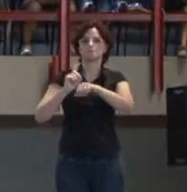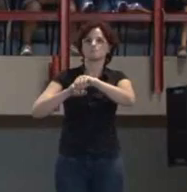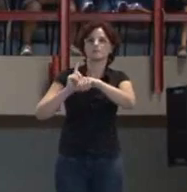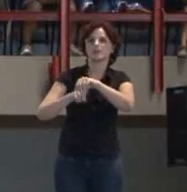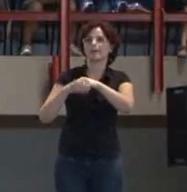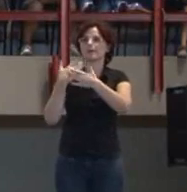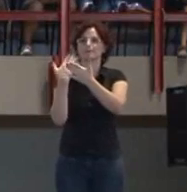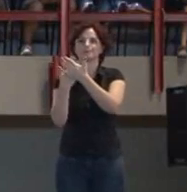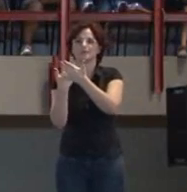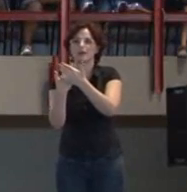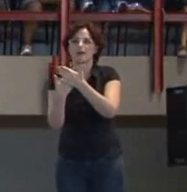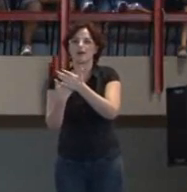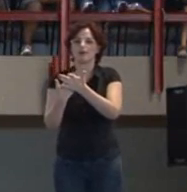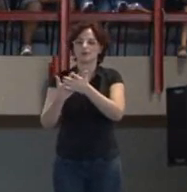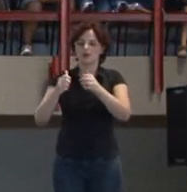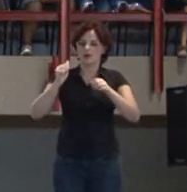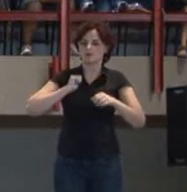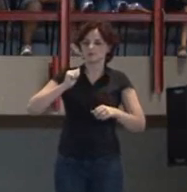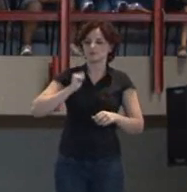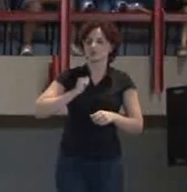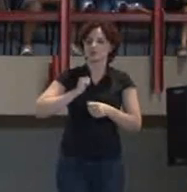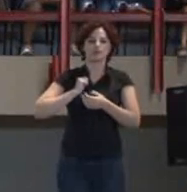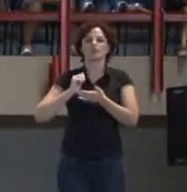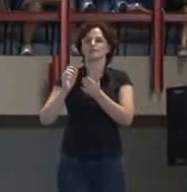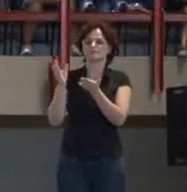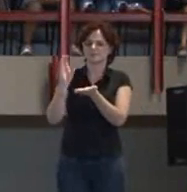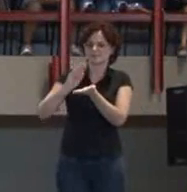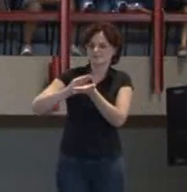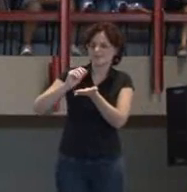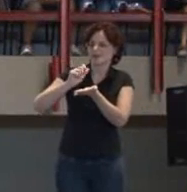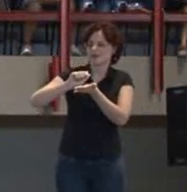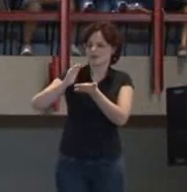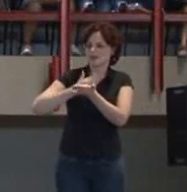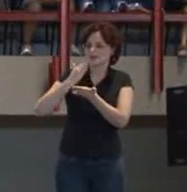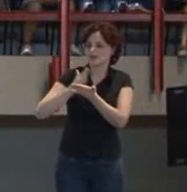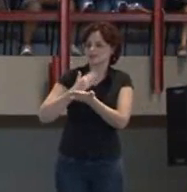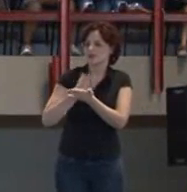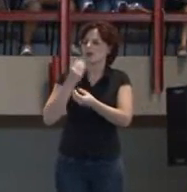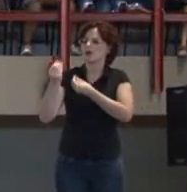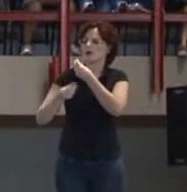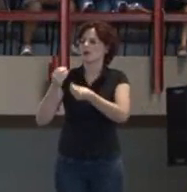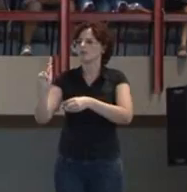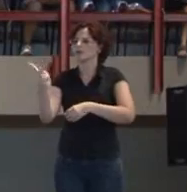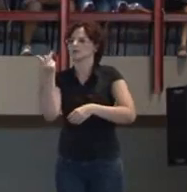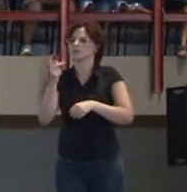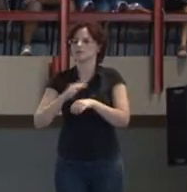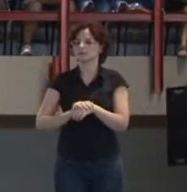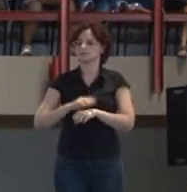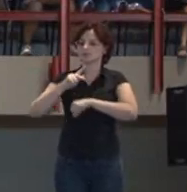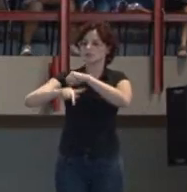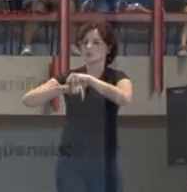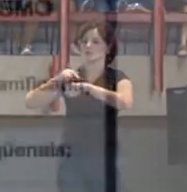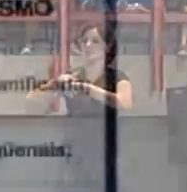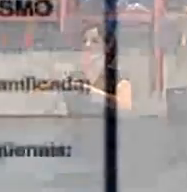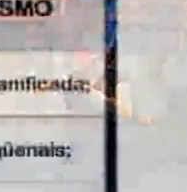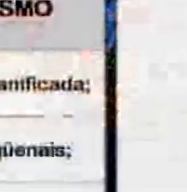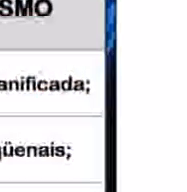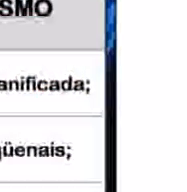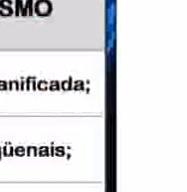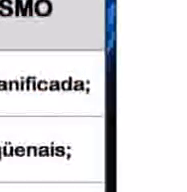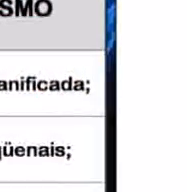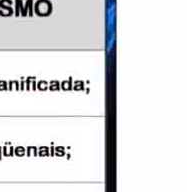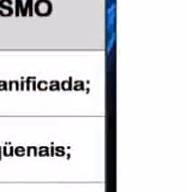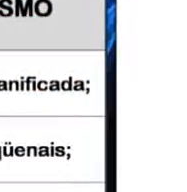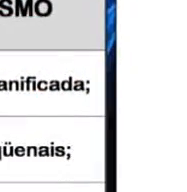mochilas cadernos tudo aumenta como é que era num país socialista fácil num país socialista eles faziam planos